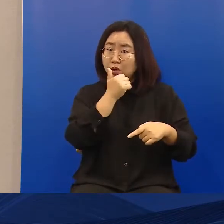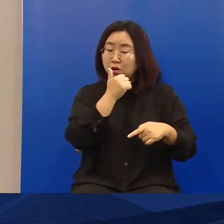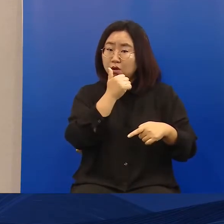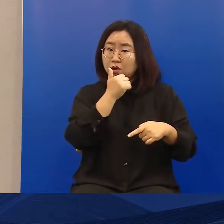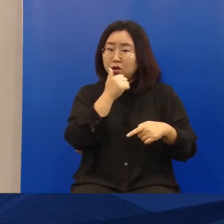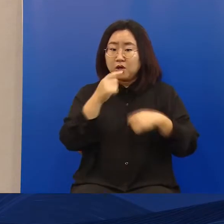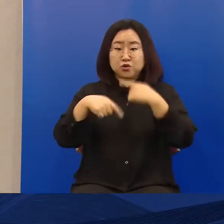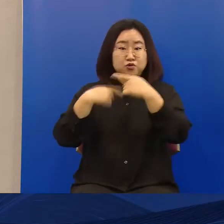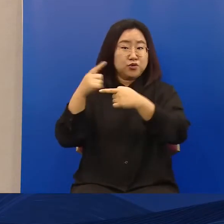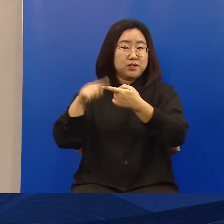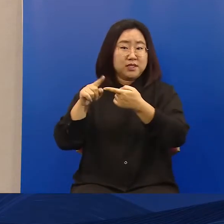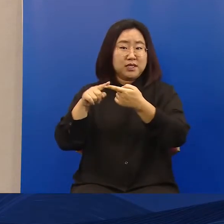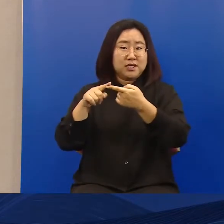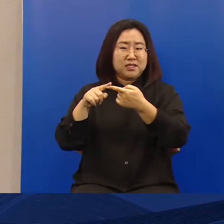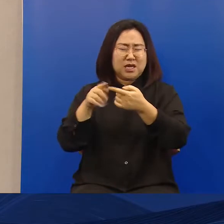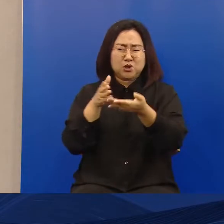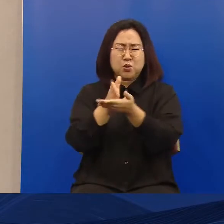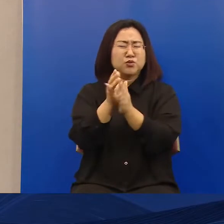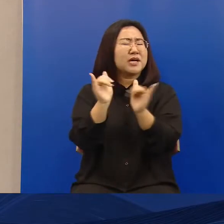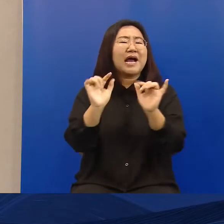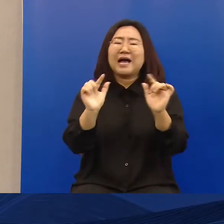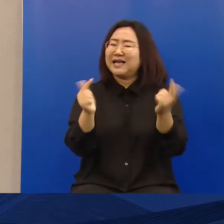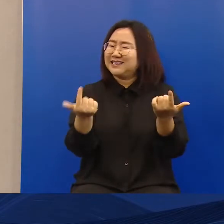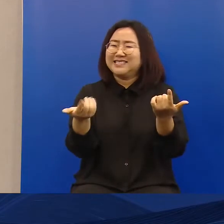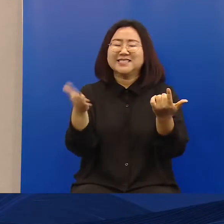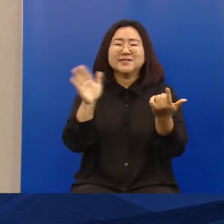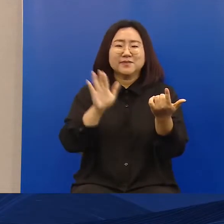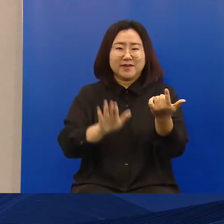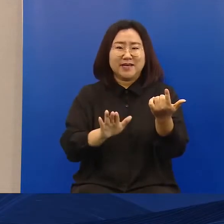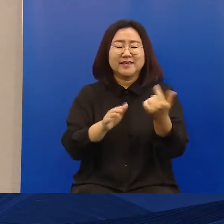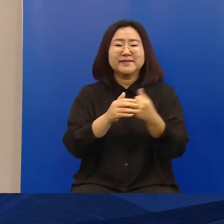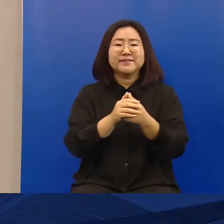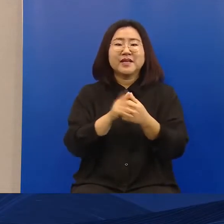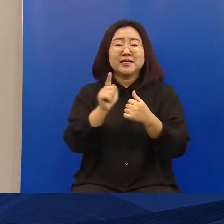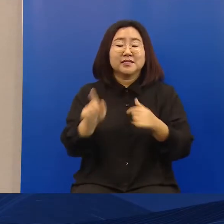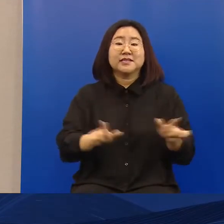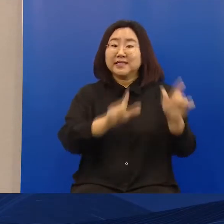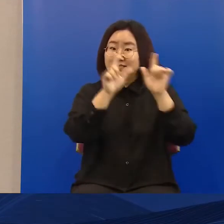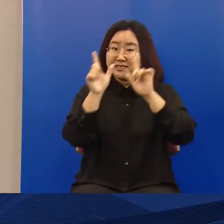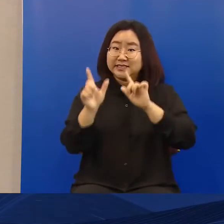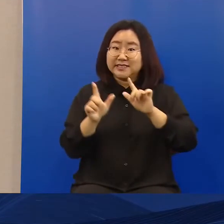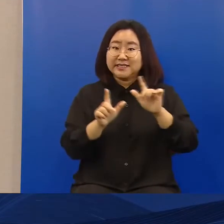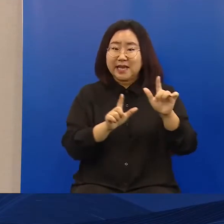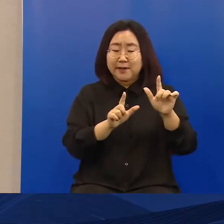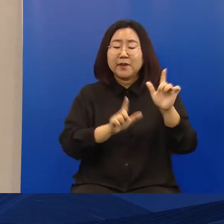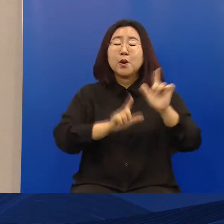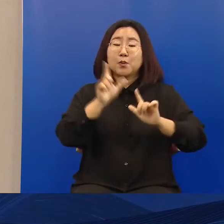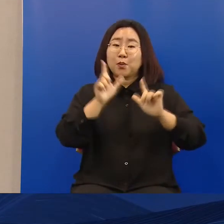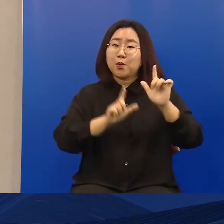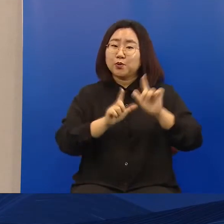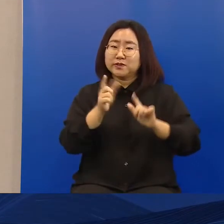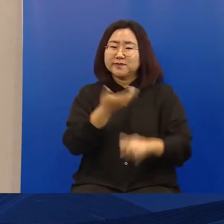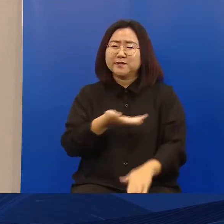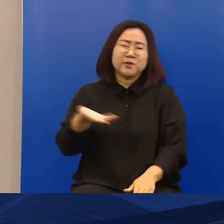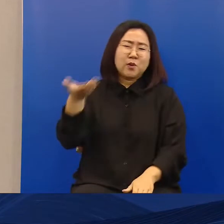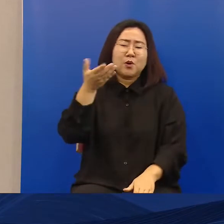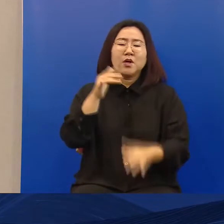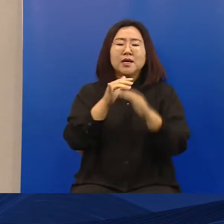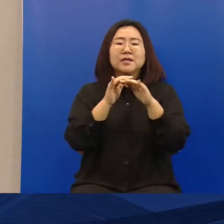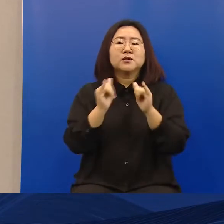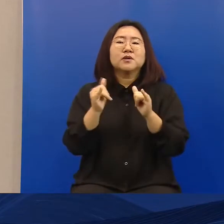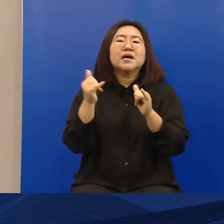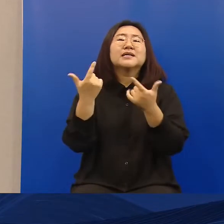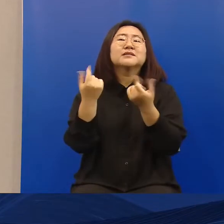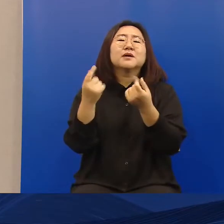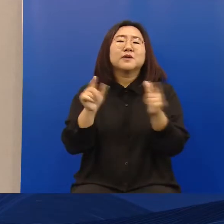통역이나 수어에 대해서 전문가는 아니지만 이들의 삶의 질을 높이고 인간다운 삶을